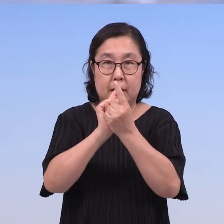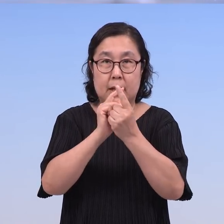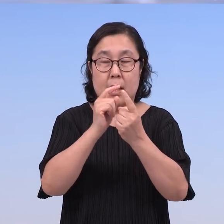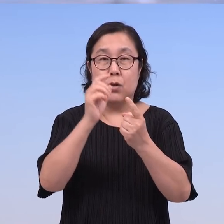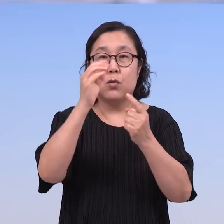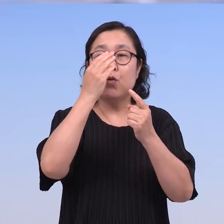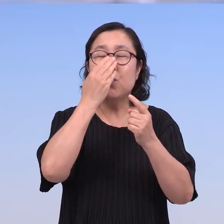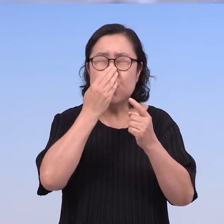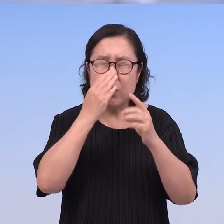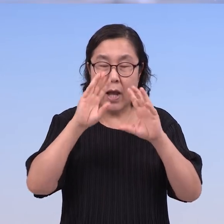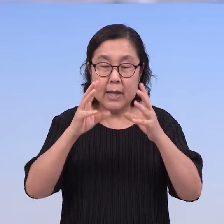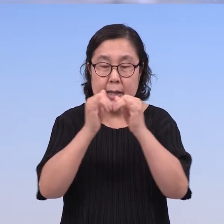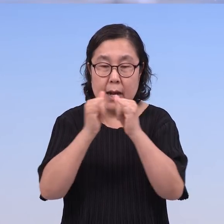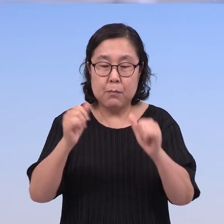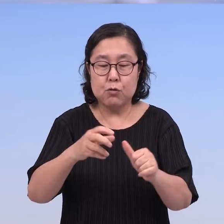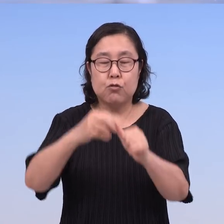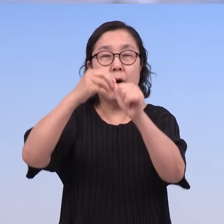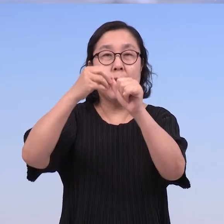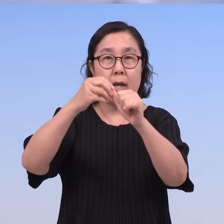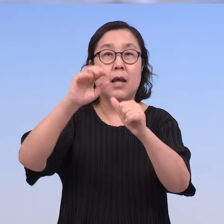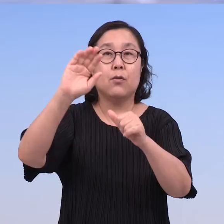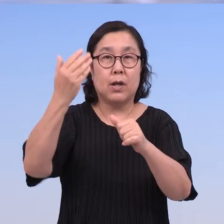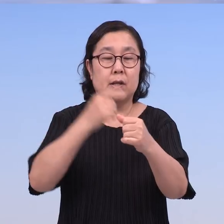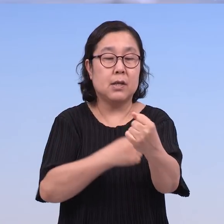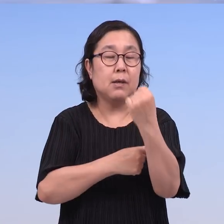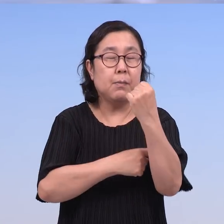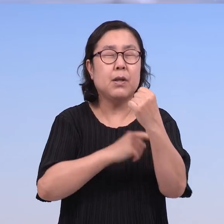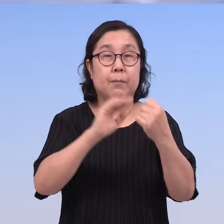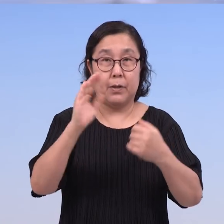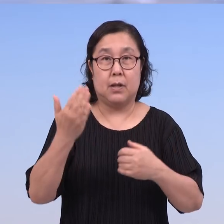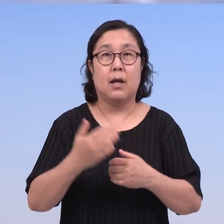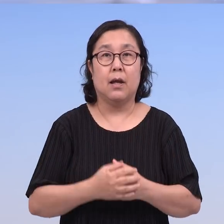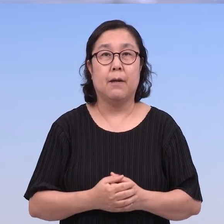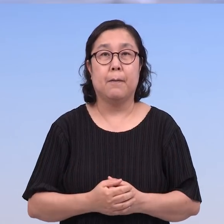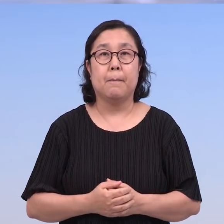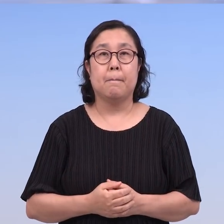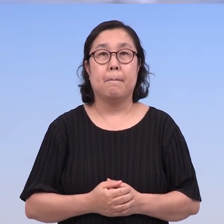자기 민족을 구해내는 원동력이 되는 거 아닙니까?